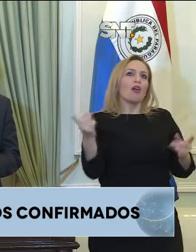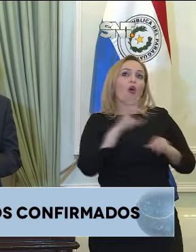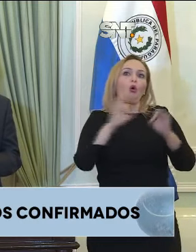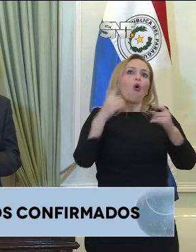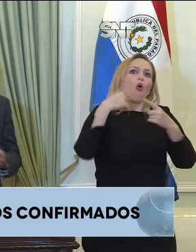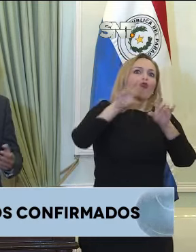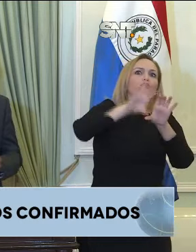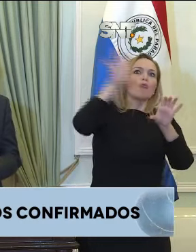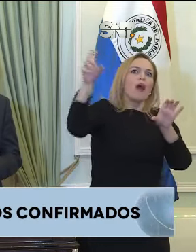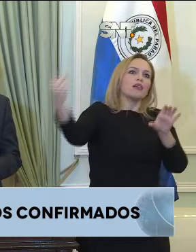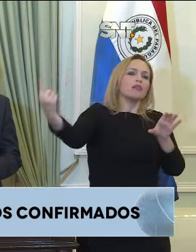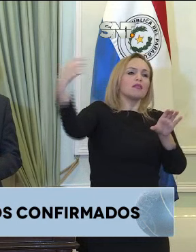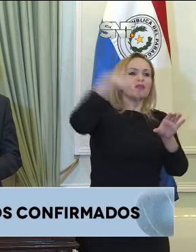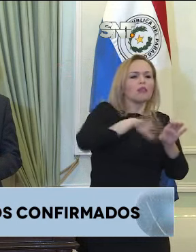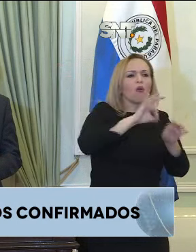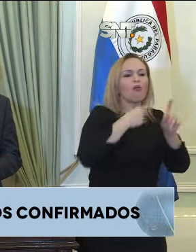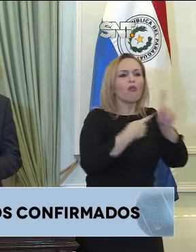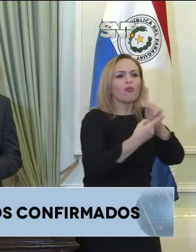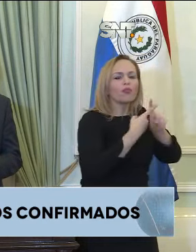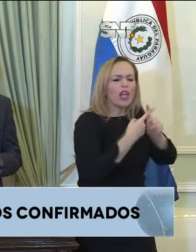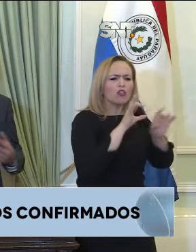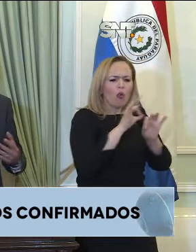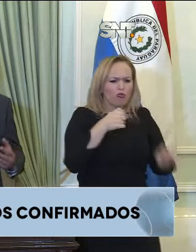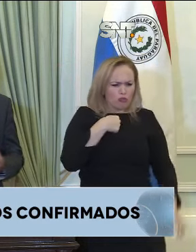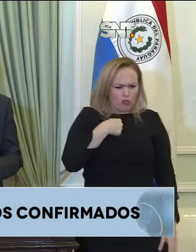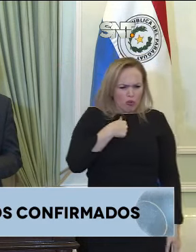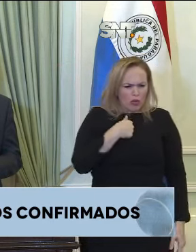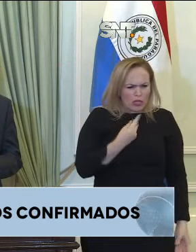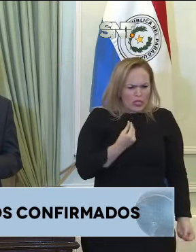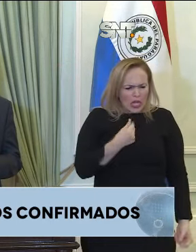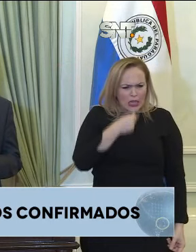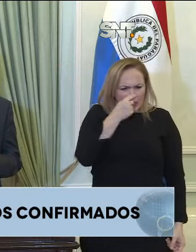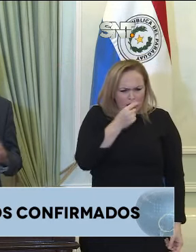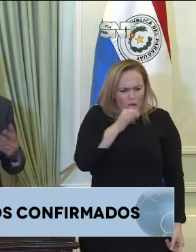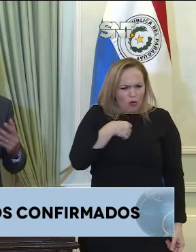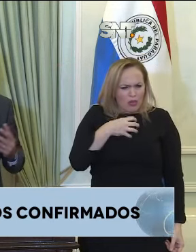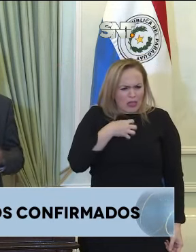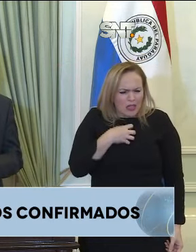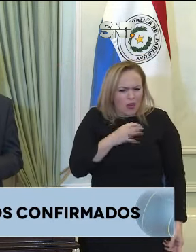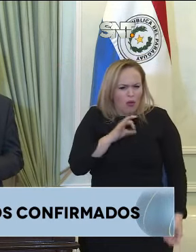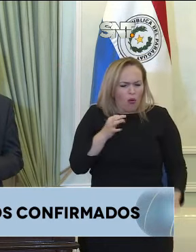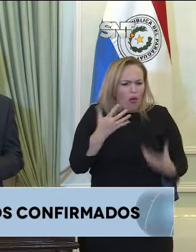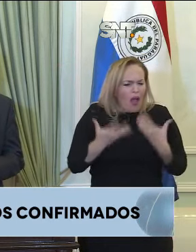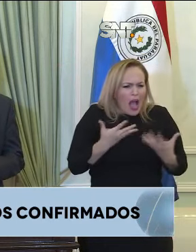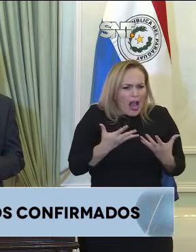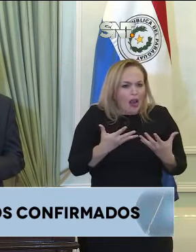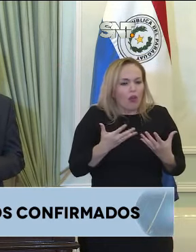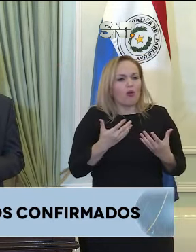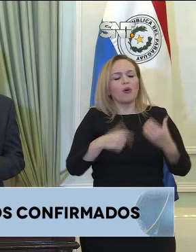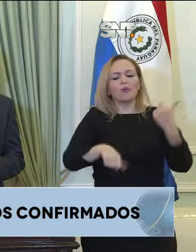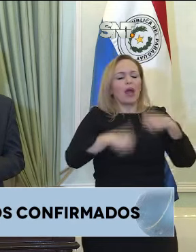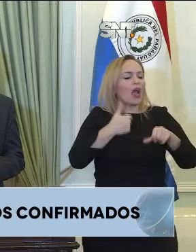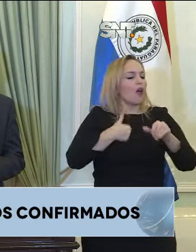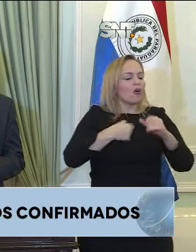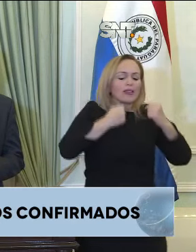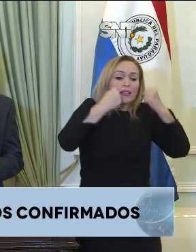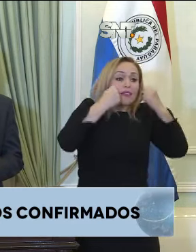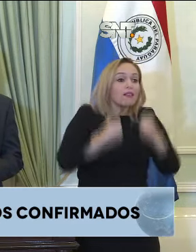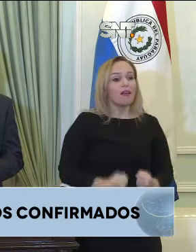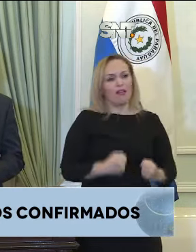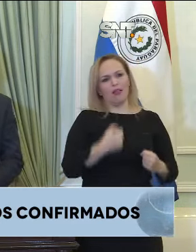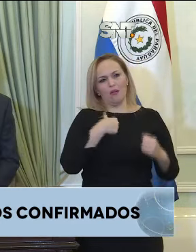si estuvimos en contacto o si tenemos algún síntoma. Entonces, recordar también que si los síntomas son leves es mejor quedarnos en